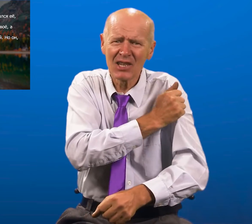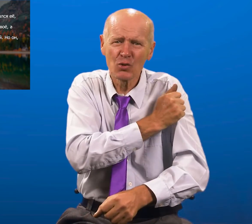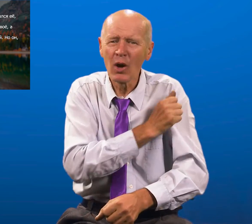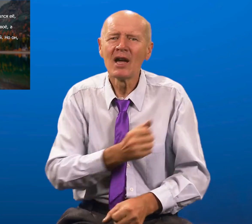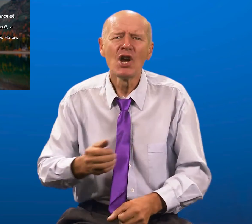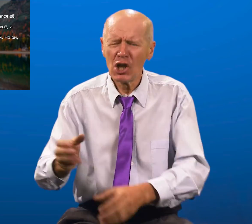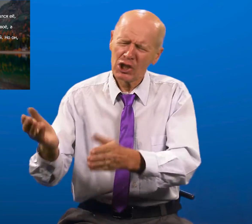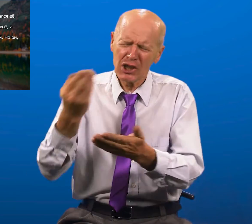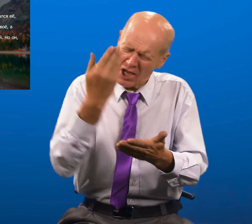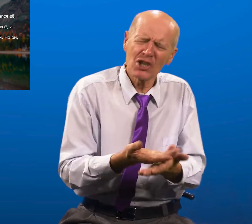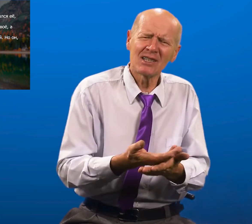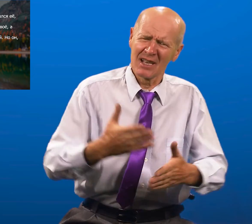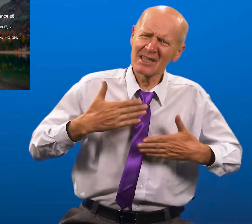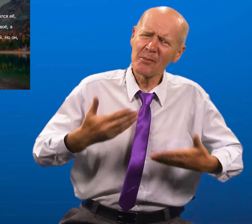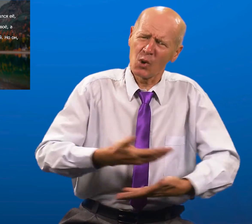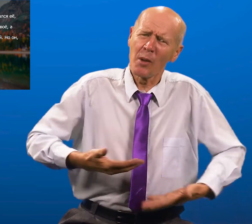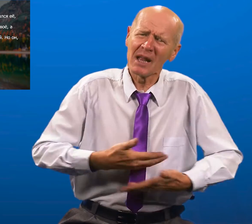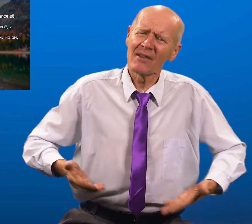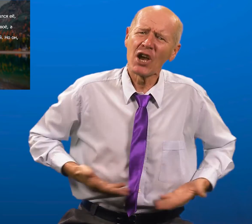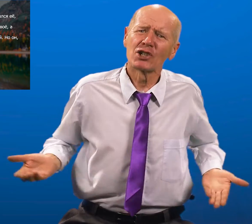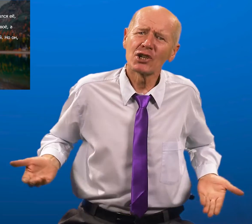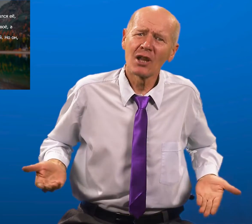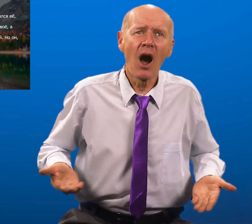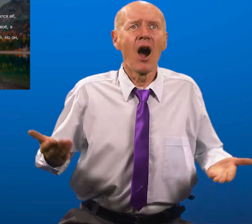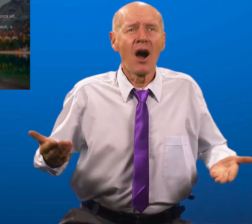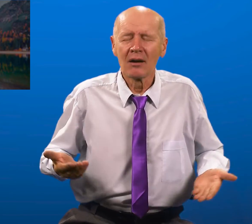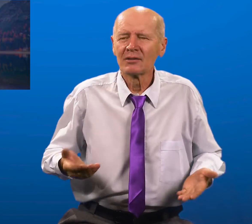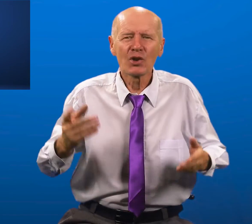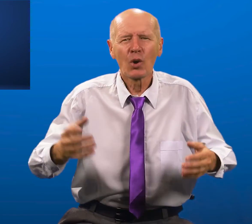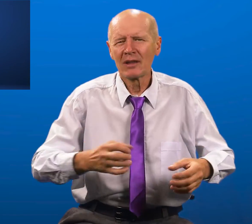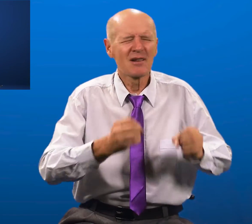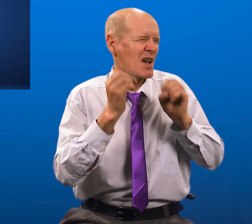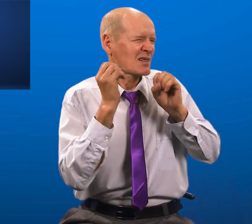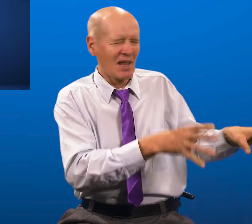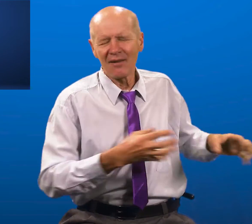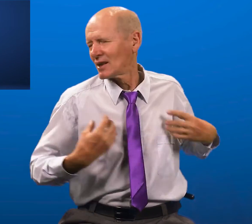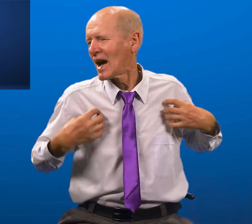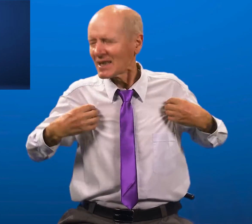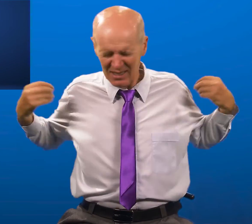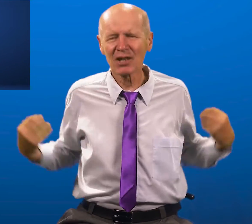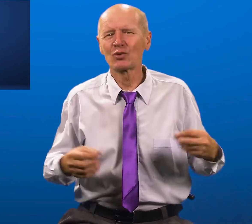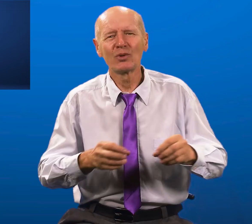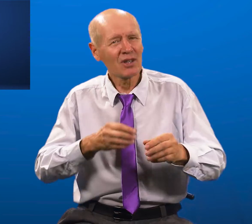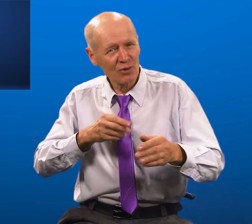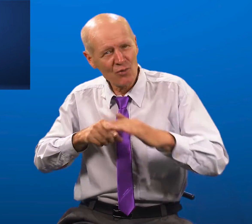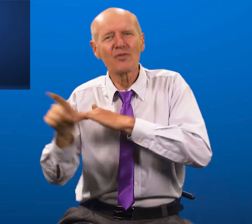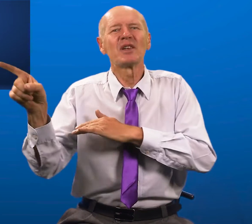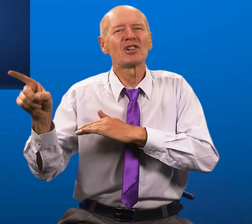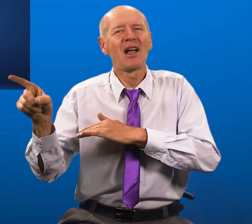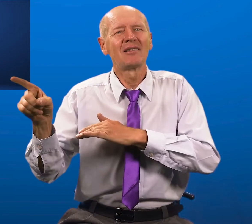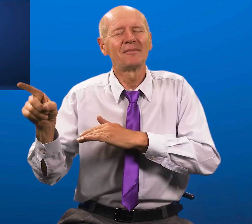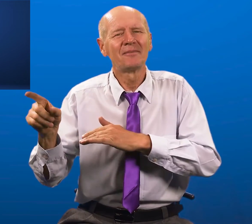оставив одежду свою в руках ее, побежал и выбежал вон». И мы здесь видим как